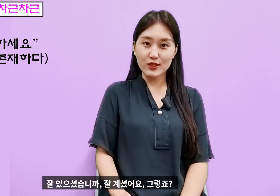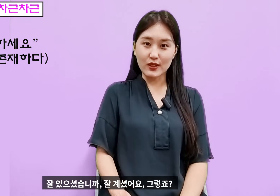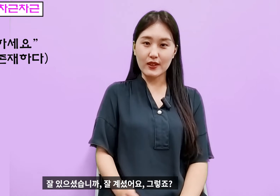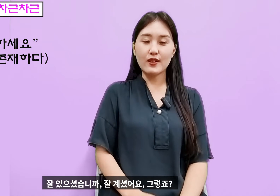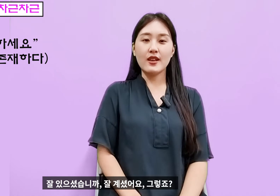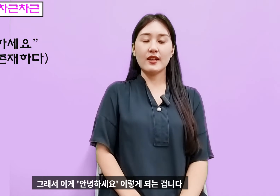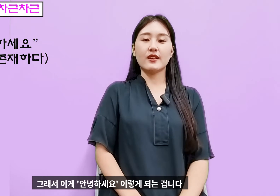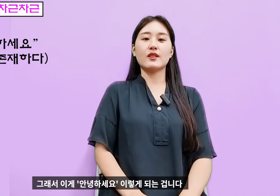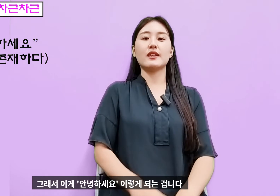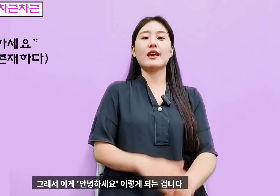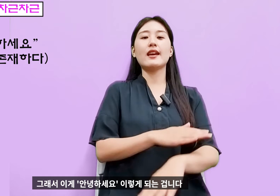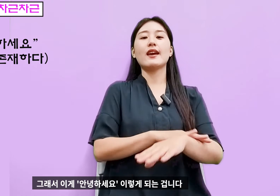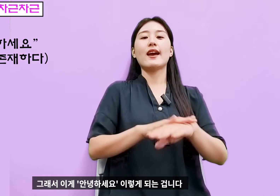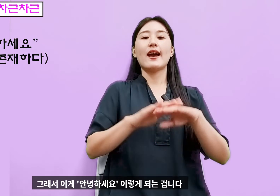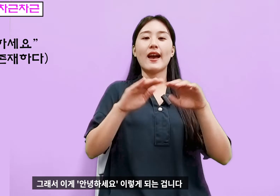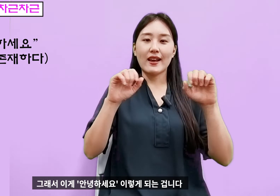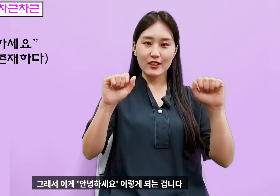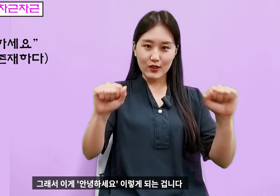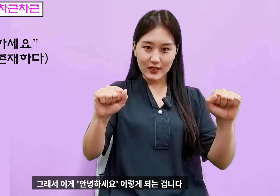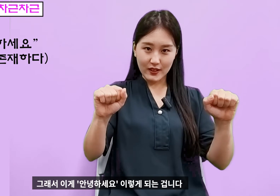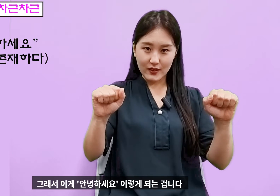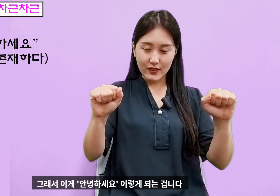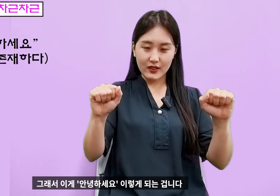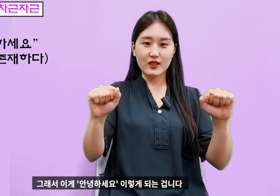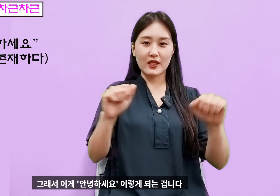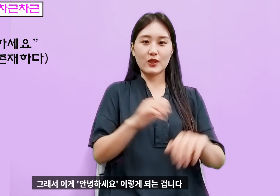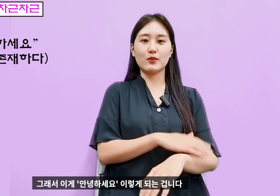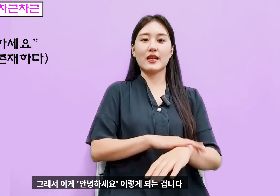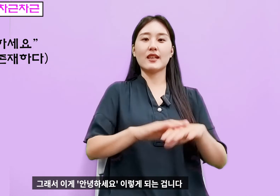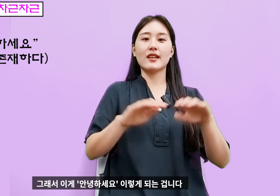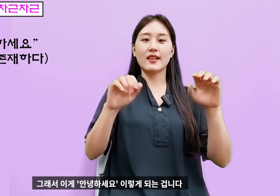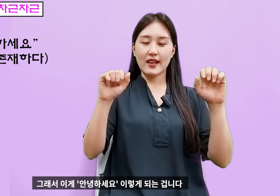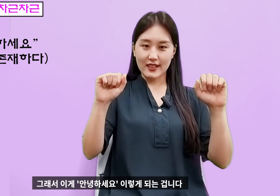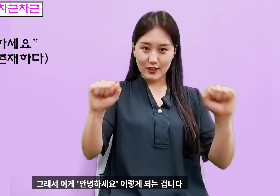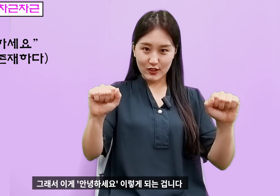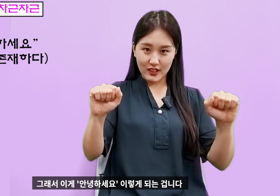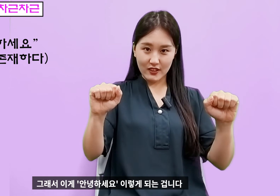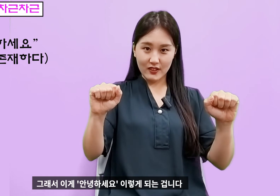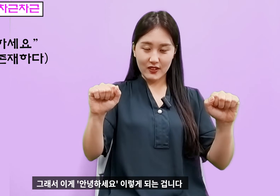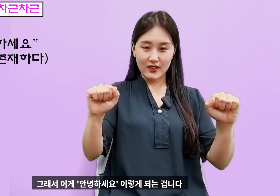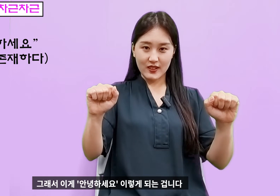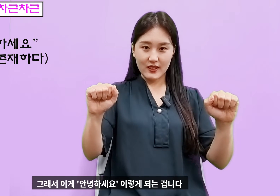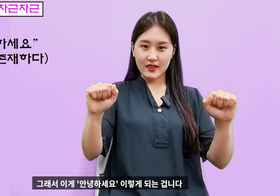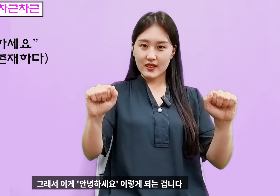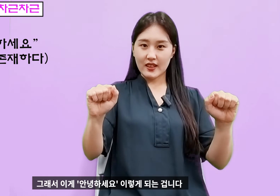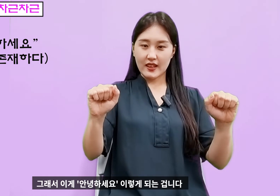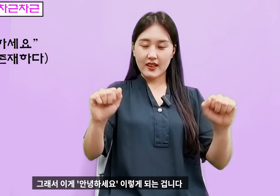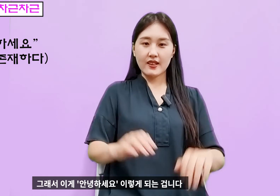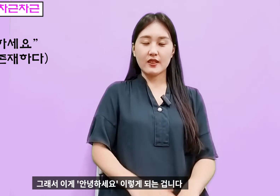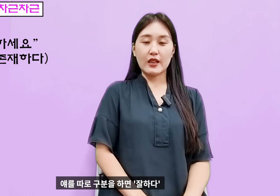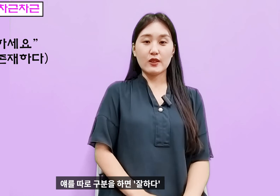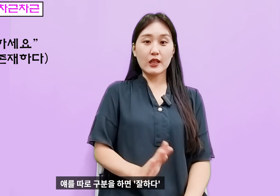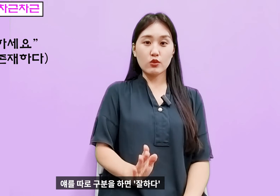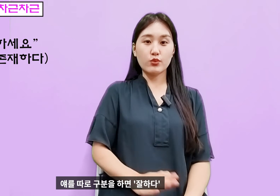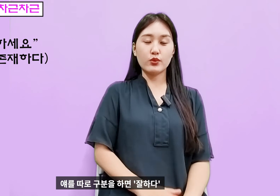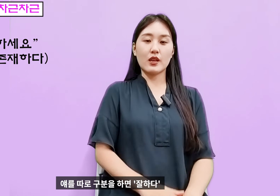안녕하셨어요? 그래서 이게 안녕하세요. 이렇게 되는 겁니다. 안녕하세요. 네. 얘를 따로 구분을